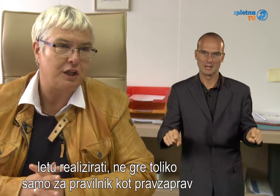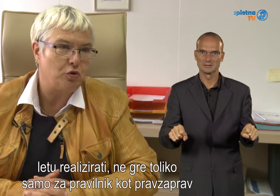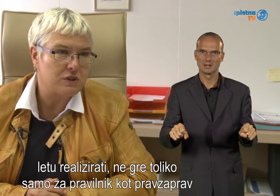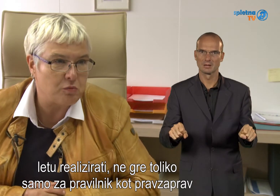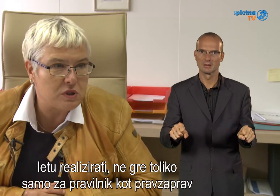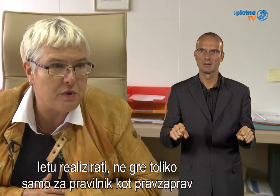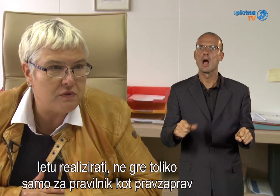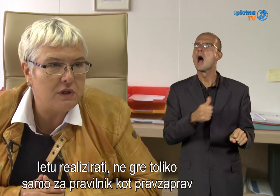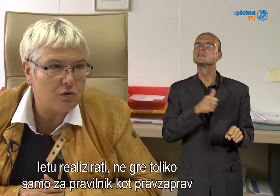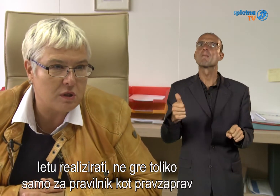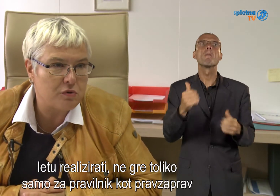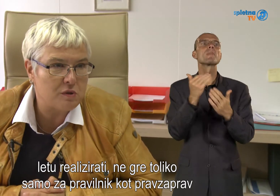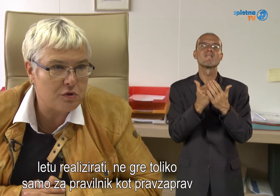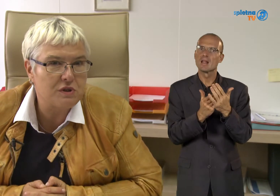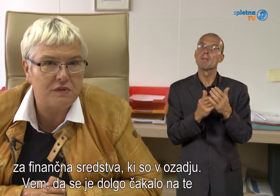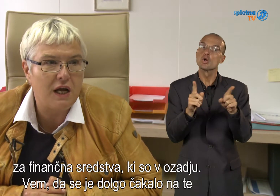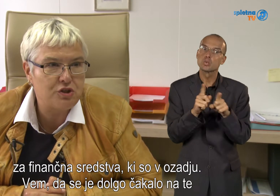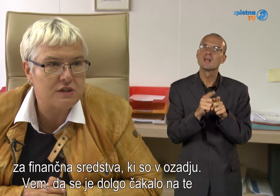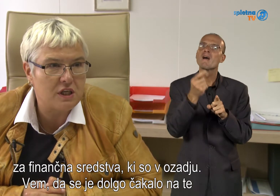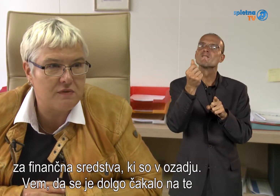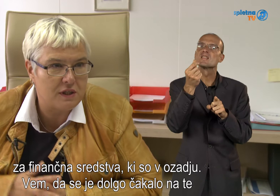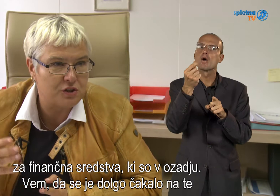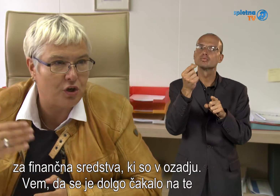toliko samo za pravilnik, ker pravzaprav za finančna sredstva, ki so